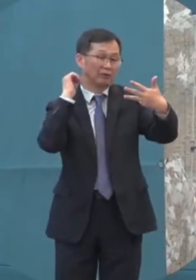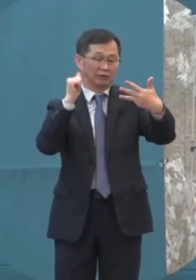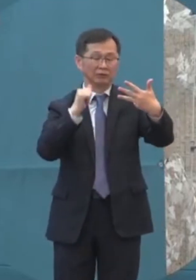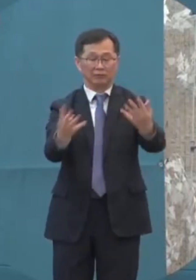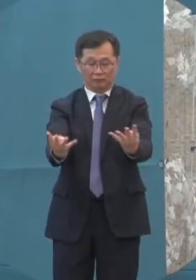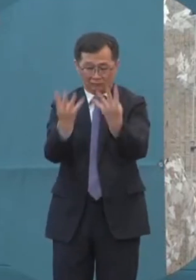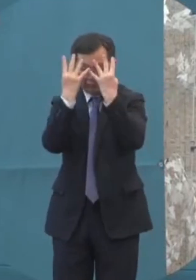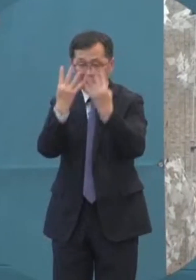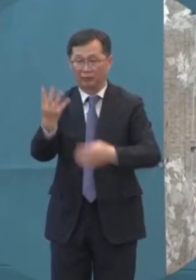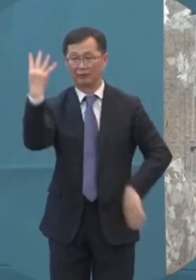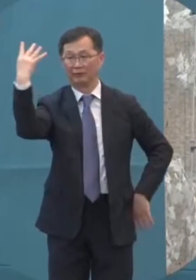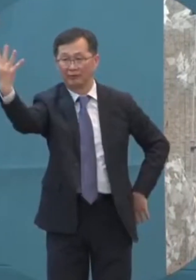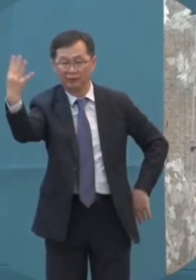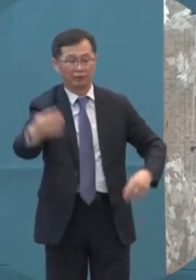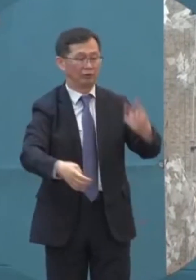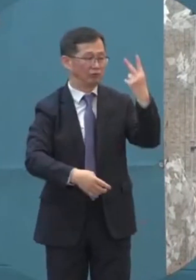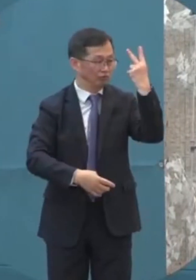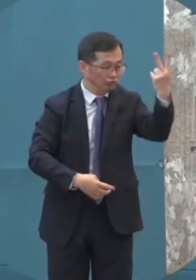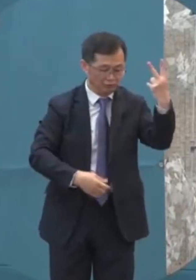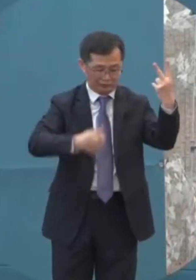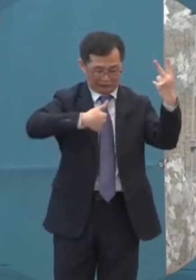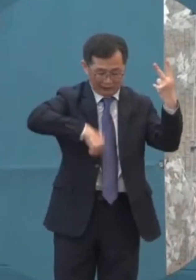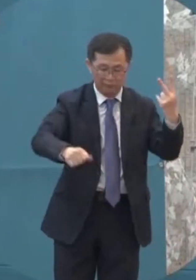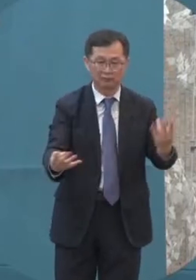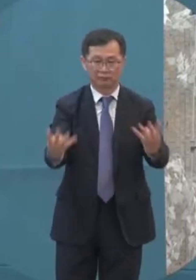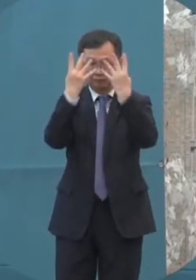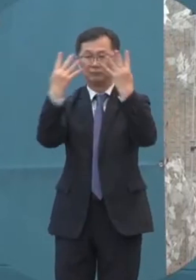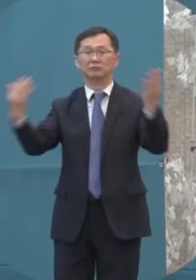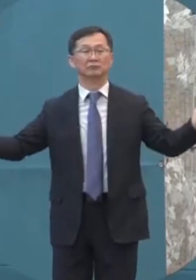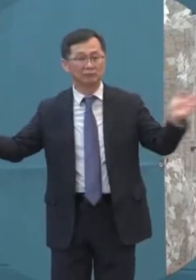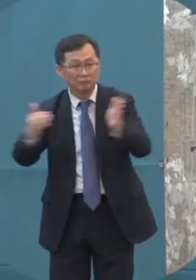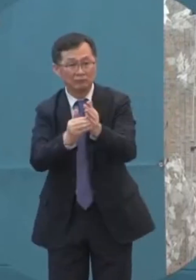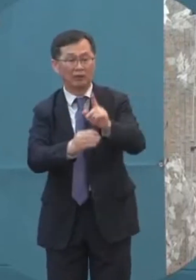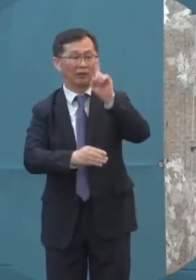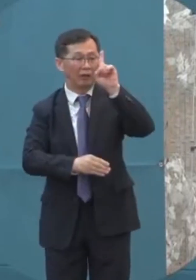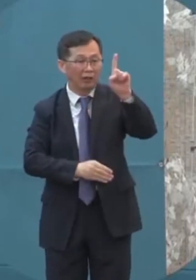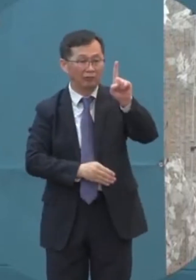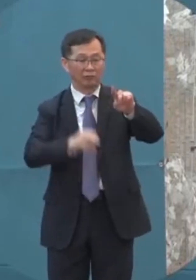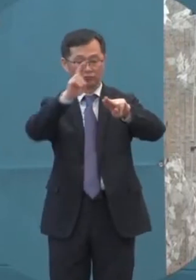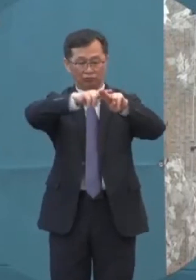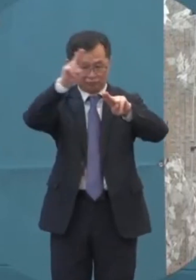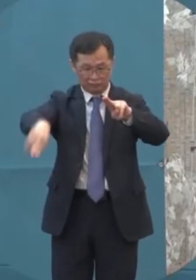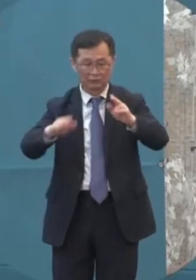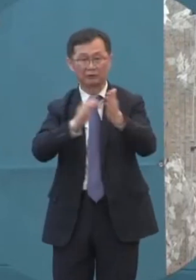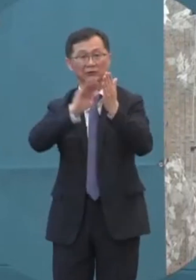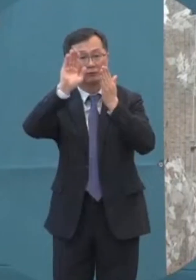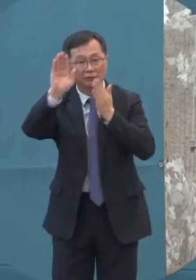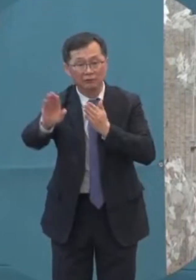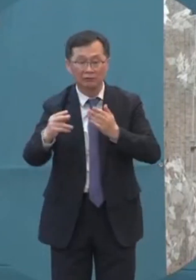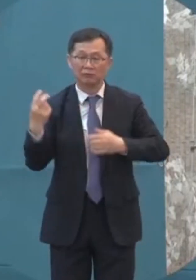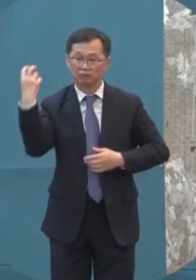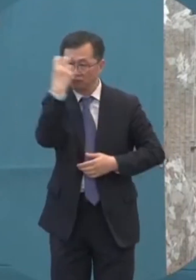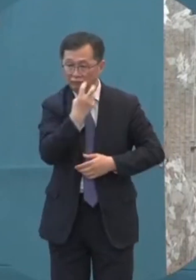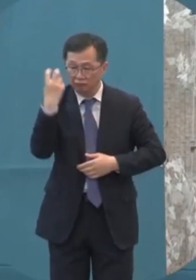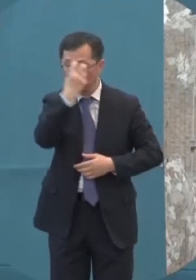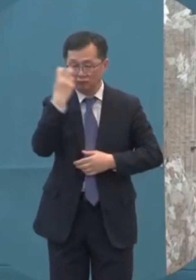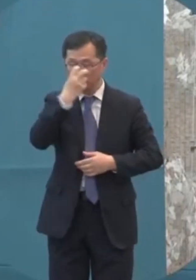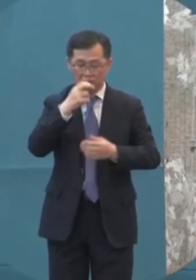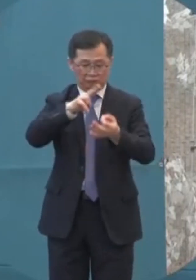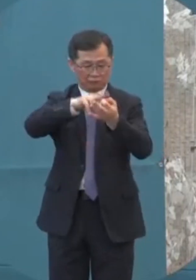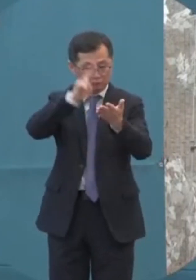감옥에 가고 2명은 아들이 감옥 가고 한 분은 퇴임 후에 검찰 수사를